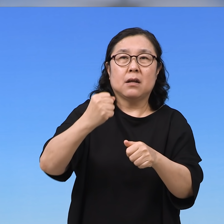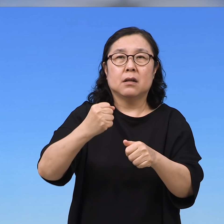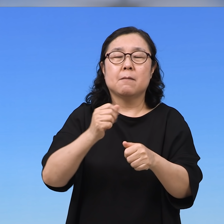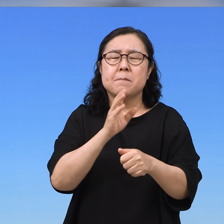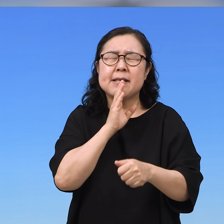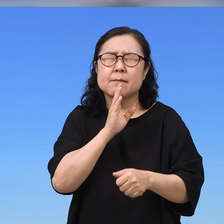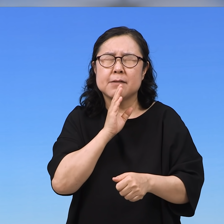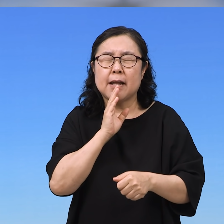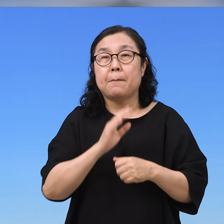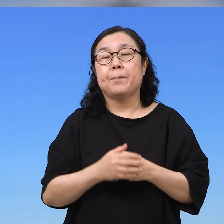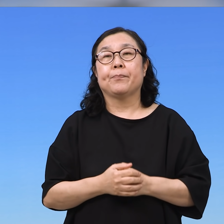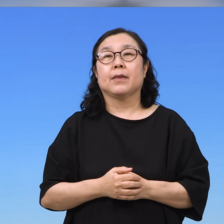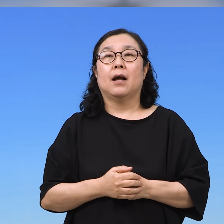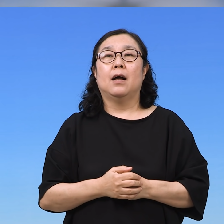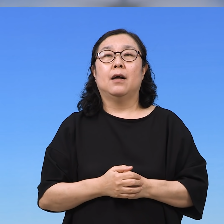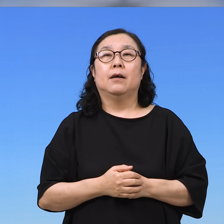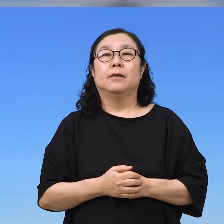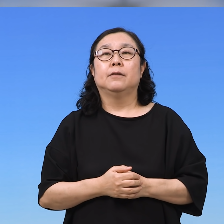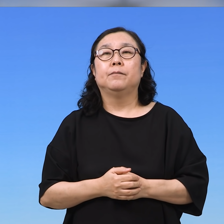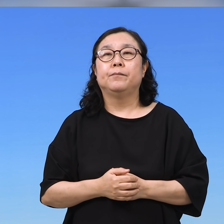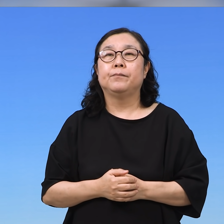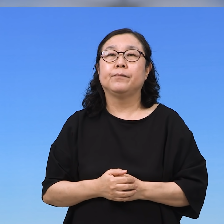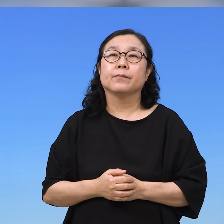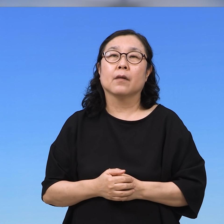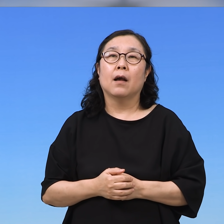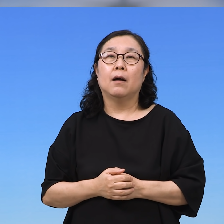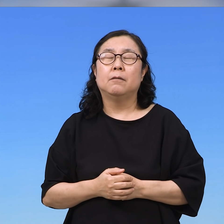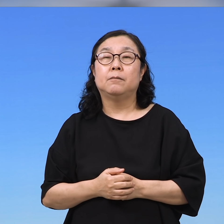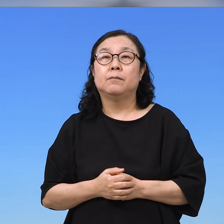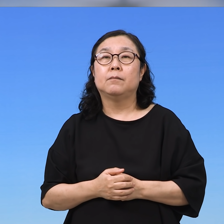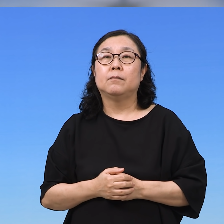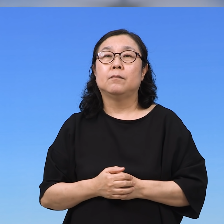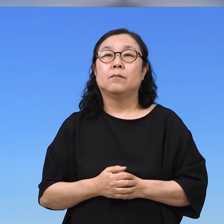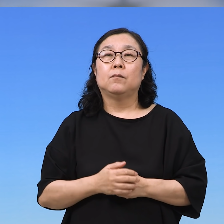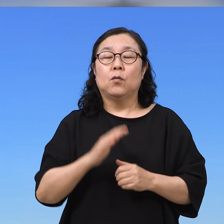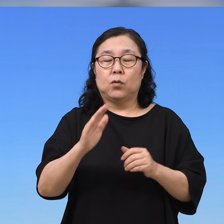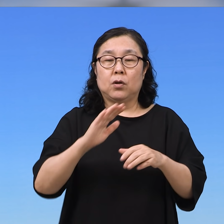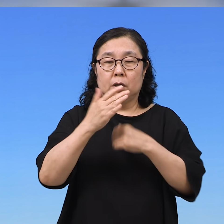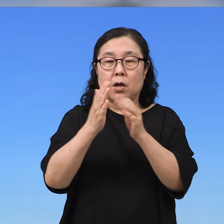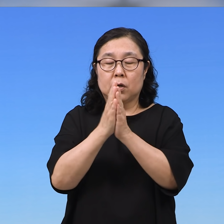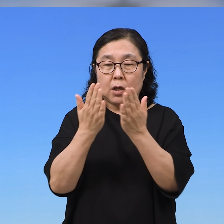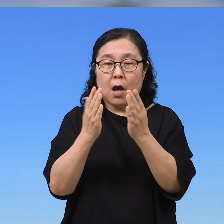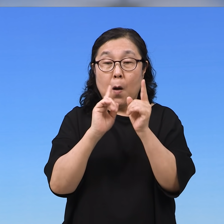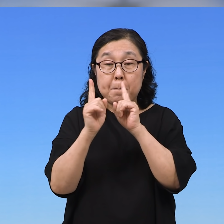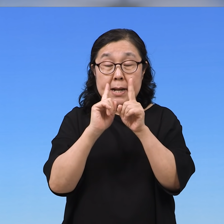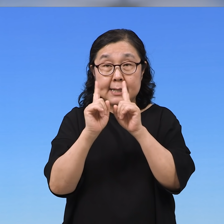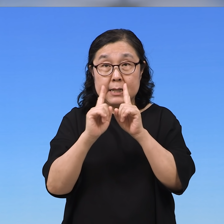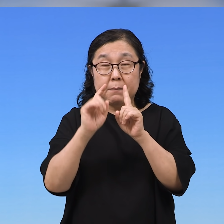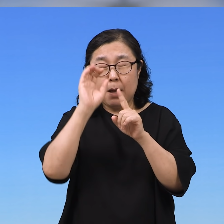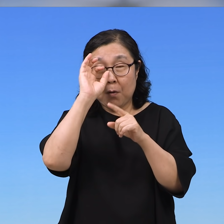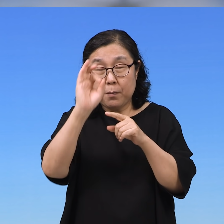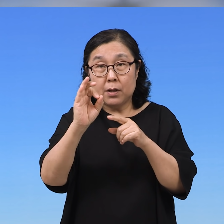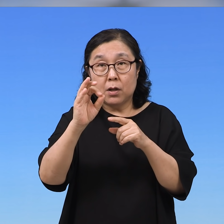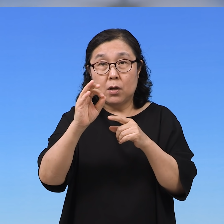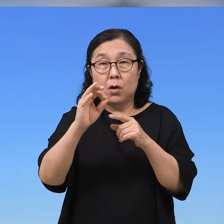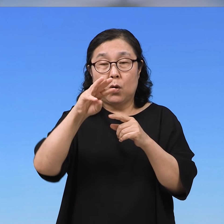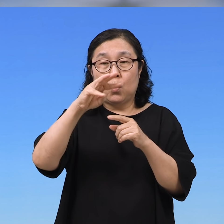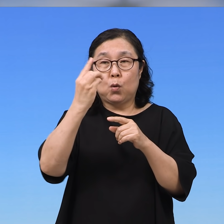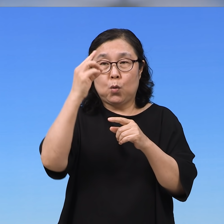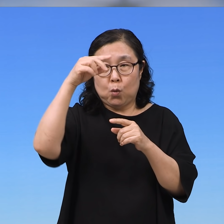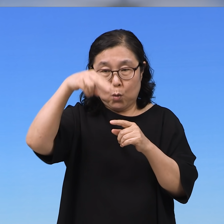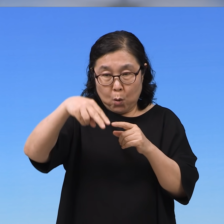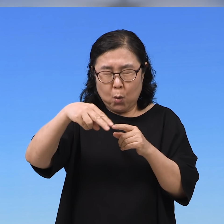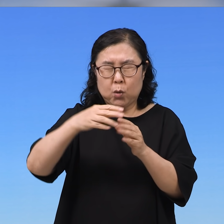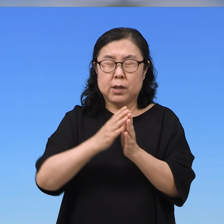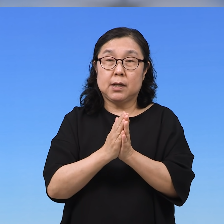사실 이런 관점으로 본문을 보면은요, 되게 흥미로운 거 하나 있습니다. 오늘 본문 전후 한번 보시면요,